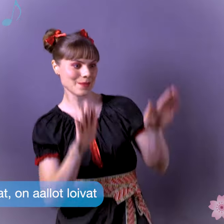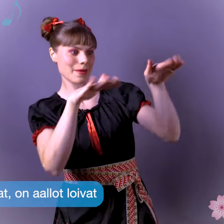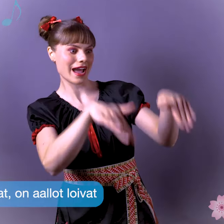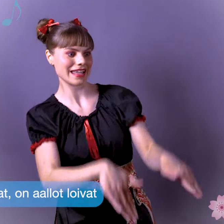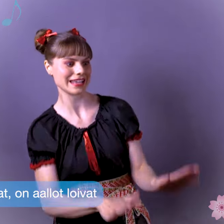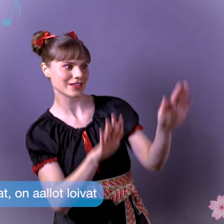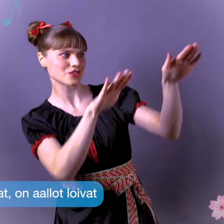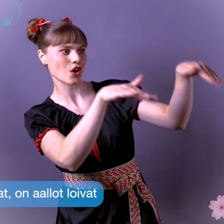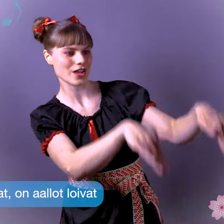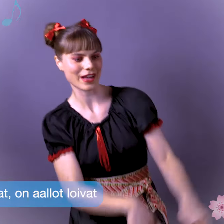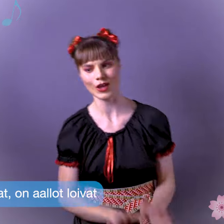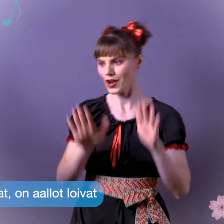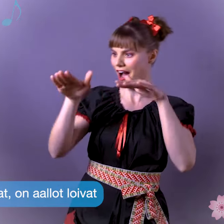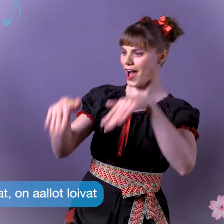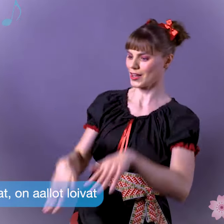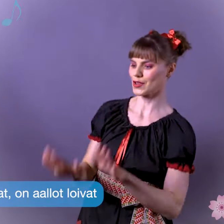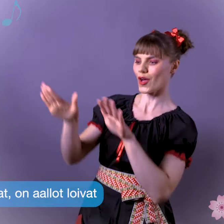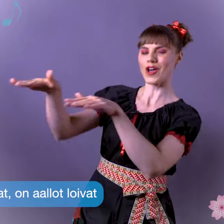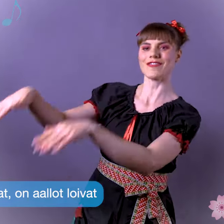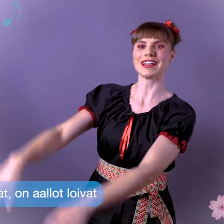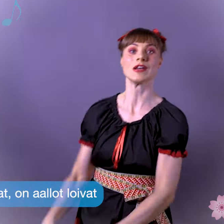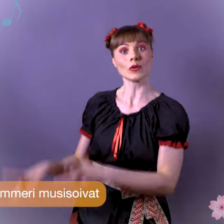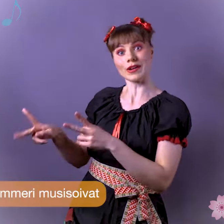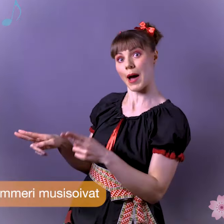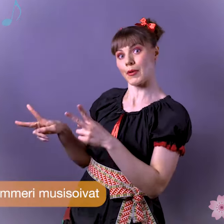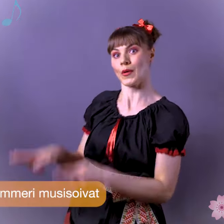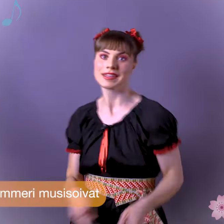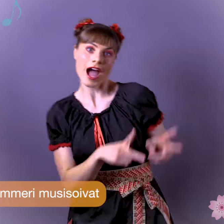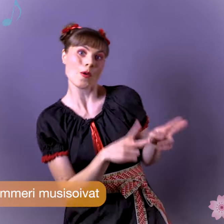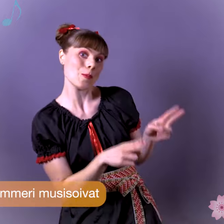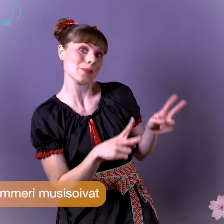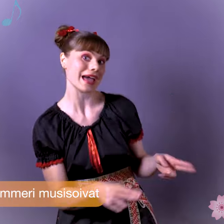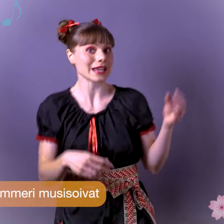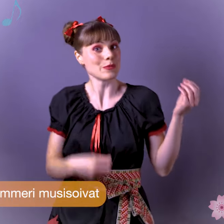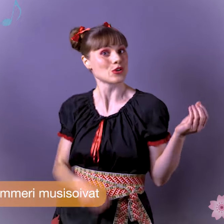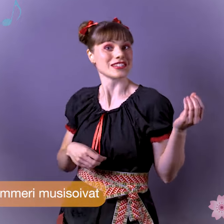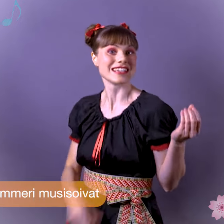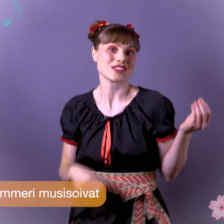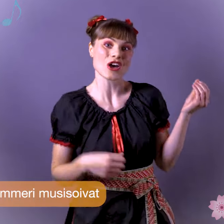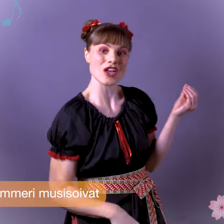mainingit soivat on aallot loivat kun rapu ja Hummeri musioivat